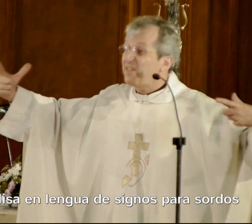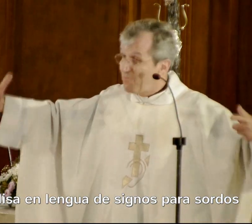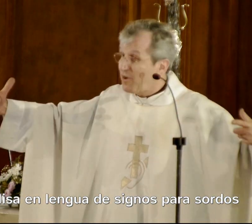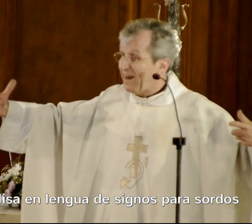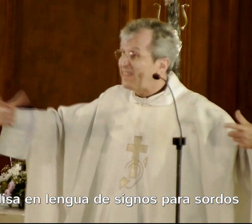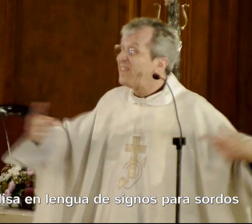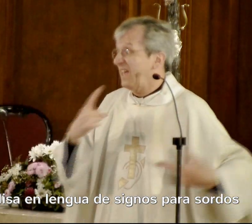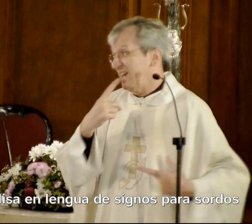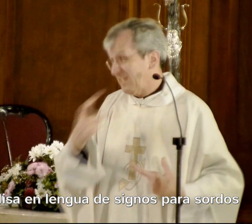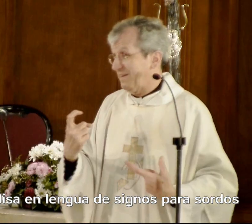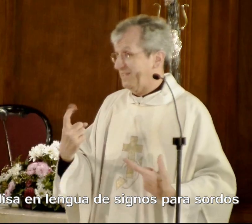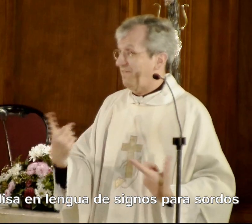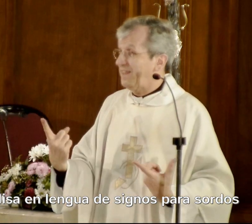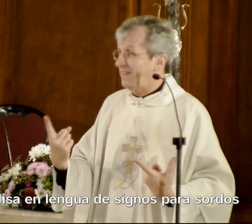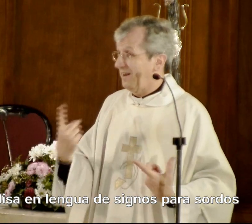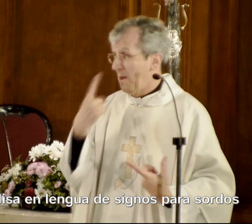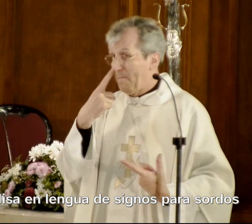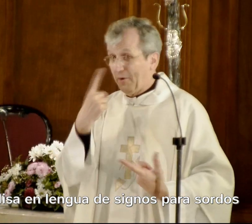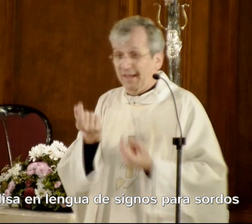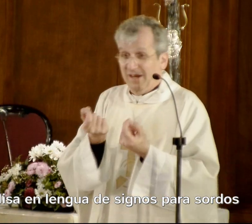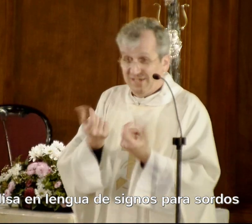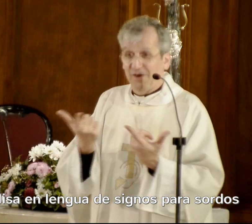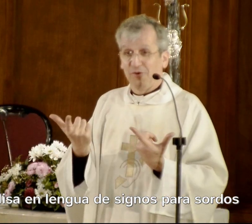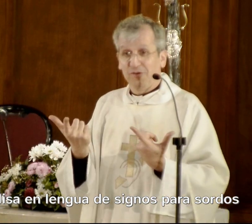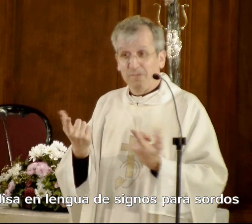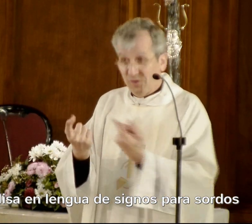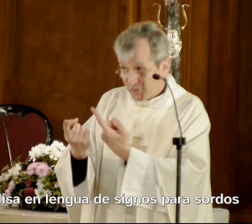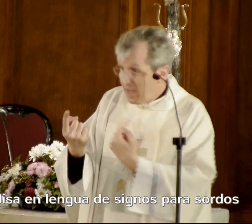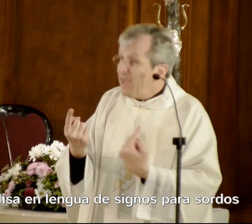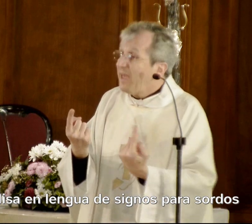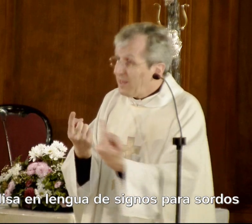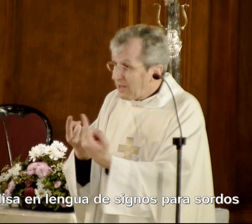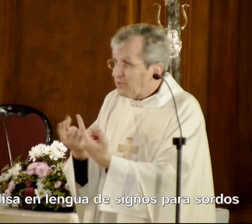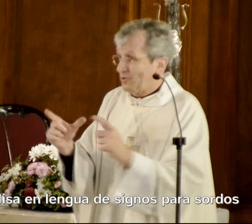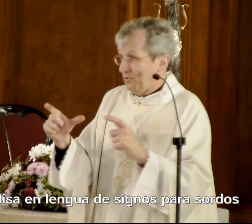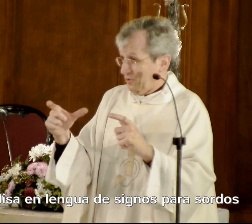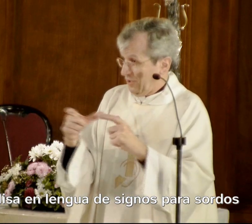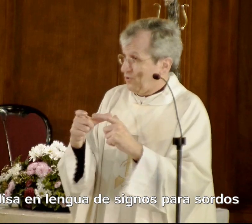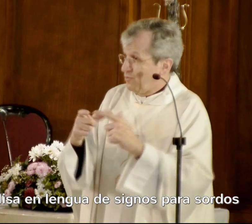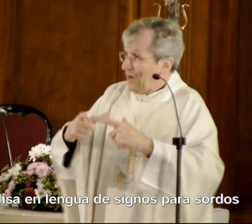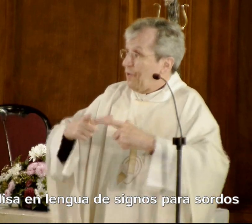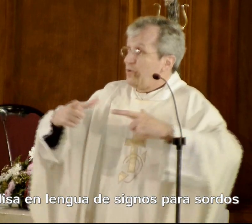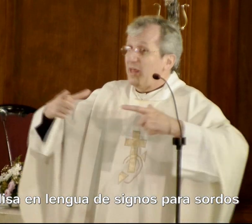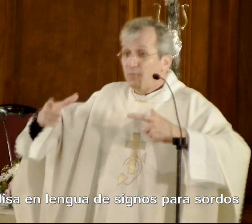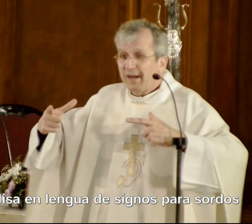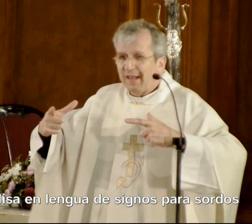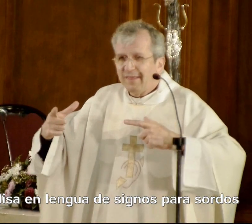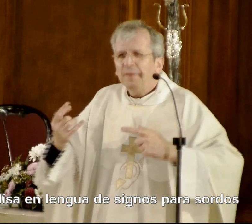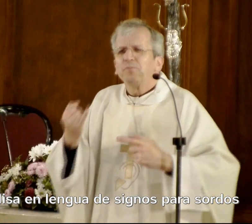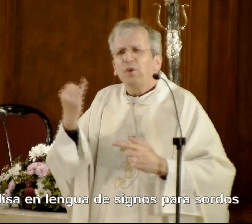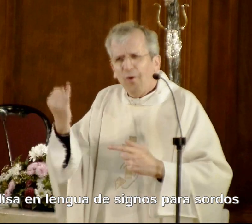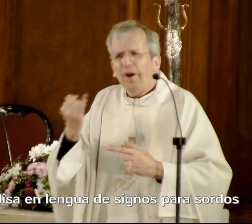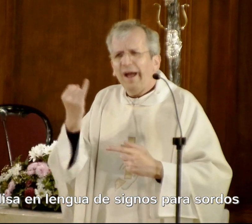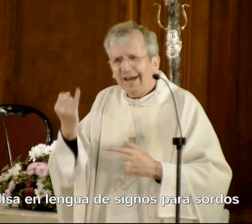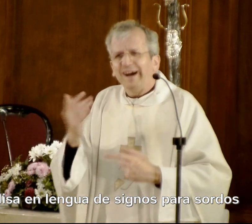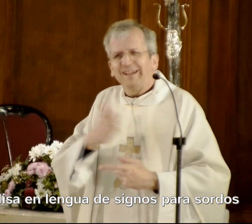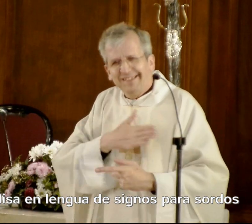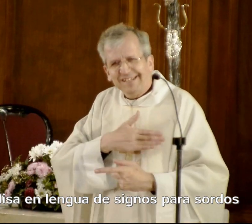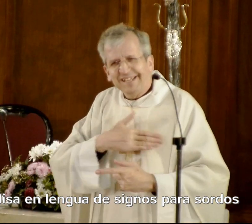muy grande es más difícil porque se conocen menos. Entre nosotros, que no somos una comunidad muy grande, ojalá